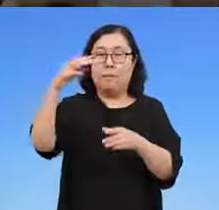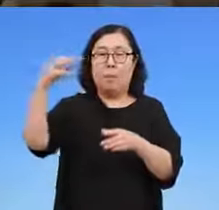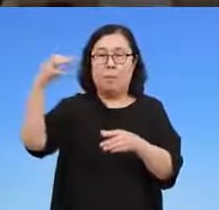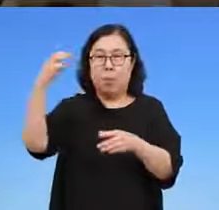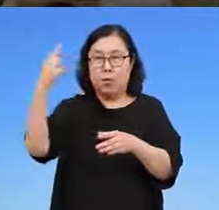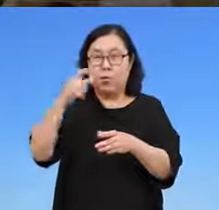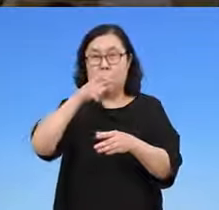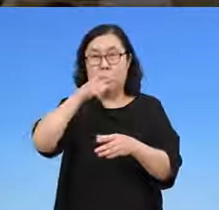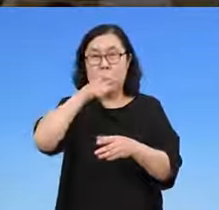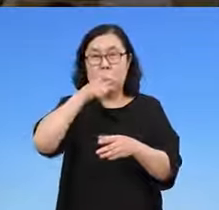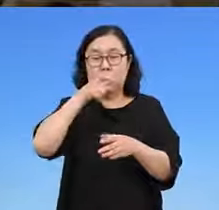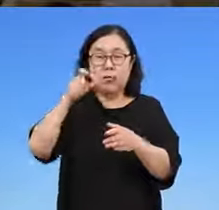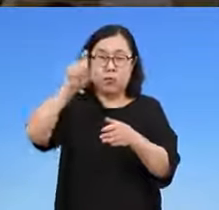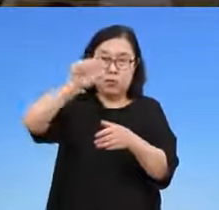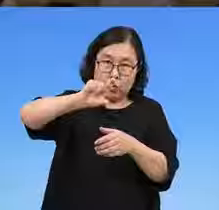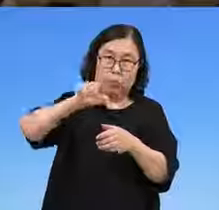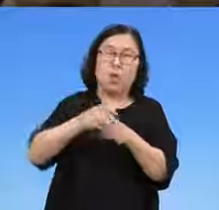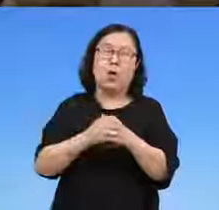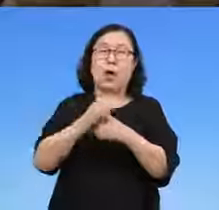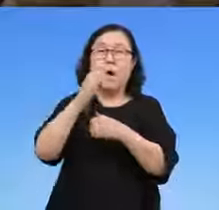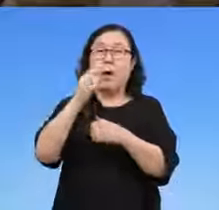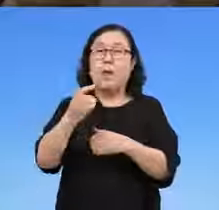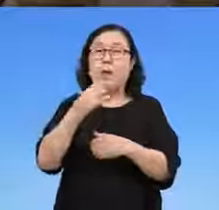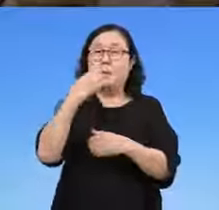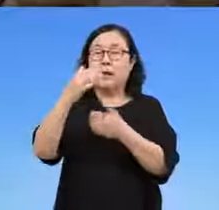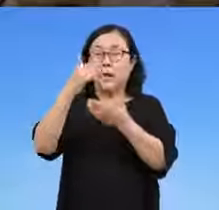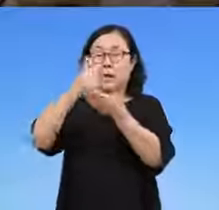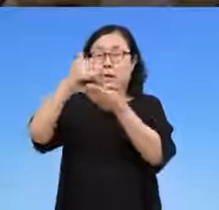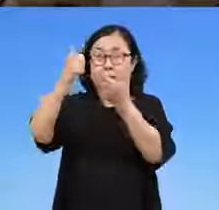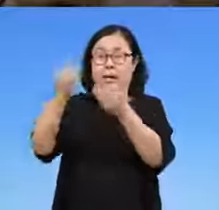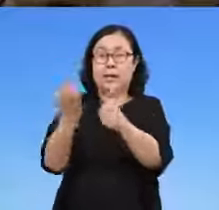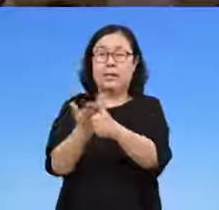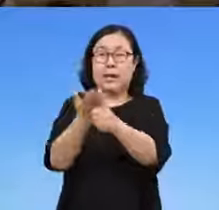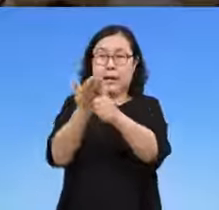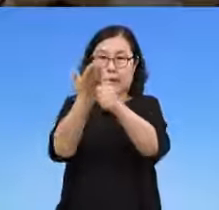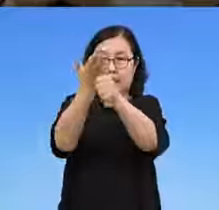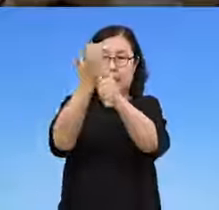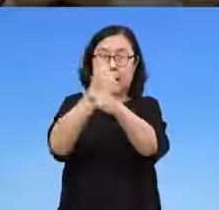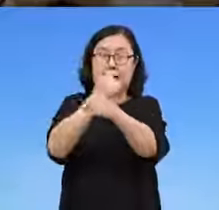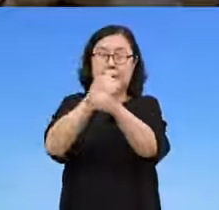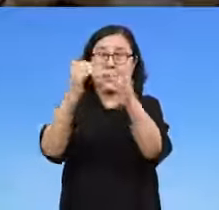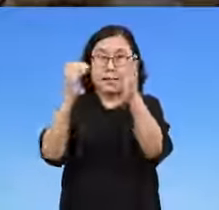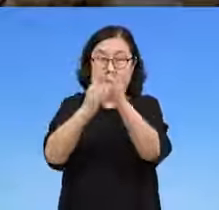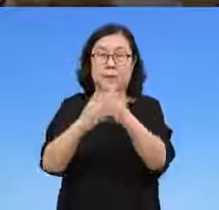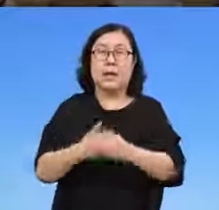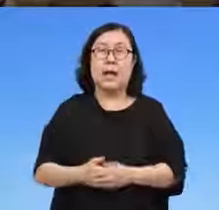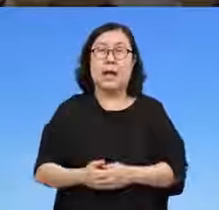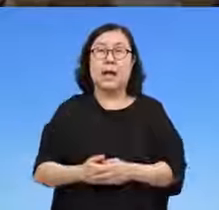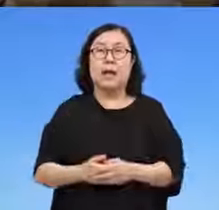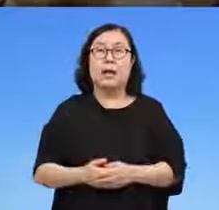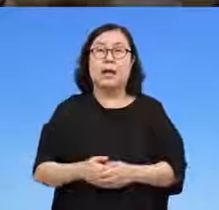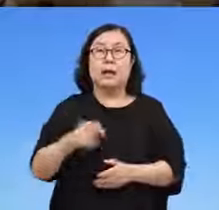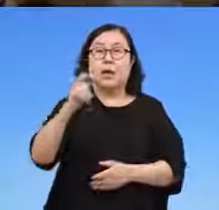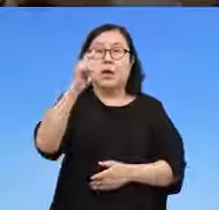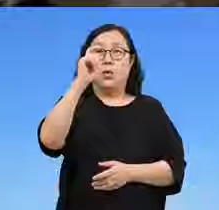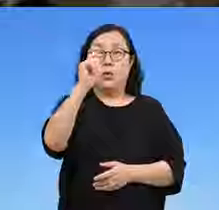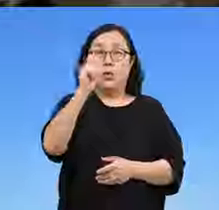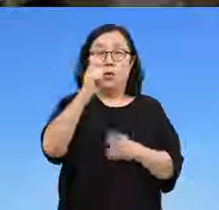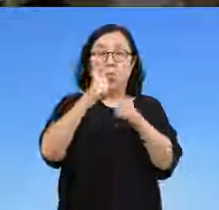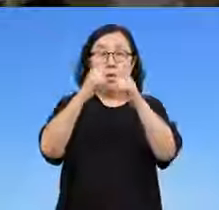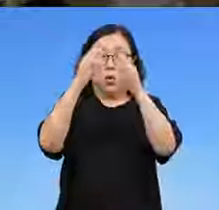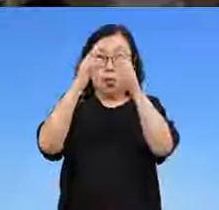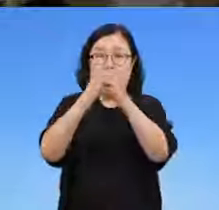나는 심었고 아볼로는 물을 주었으되 오직 하나님께서 자라게 하셨나니. 그 당시 고린도 교회 다